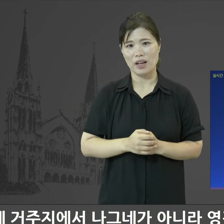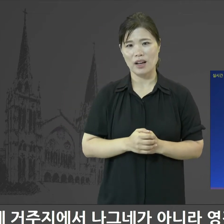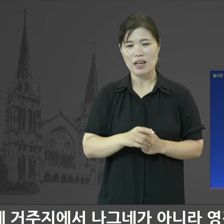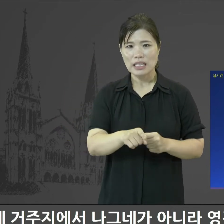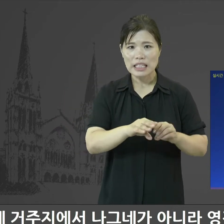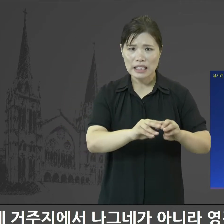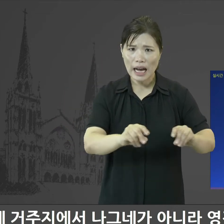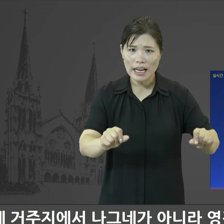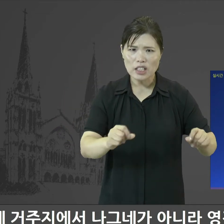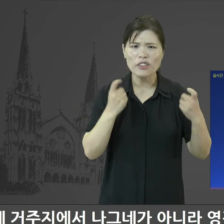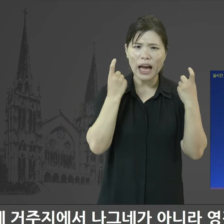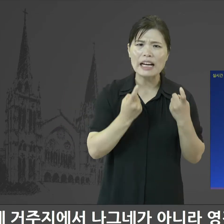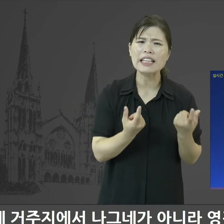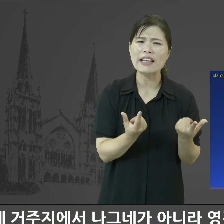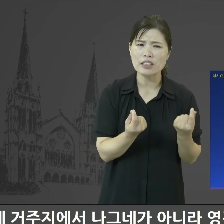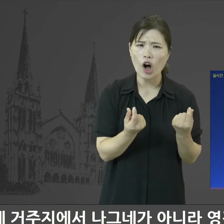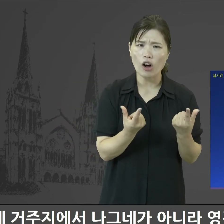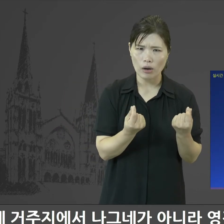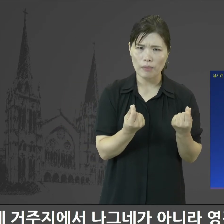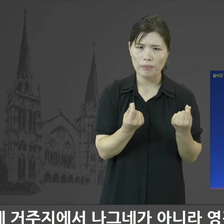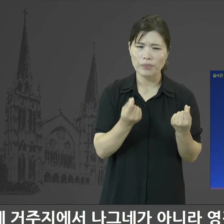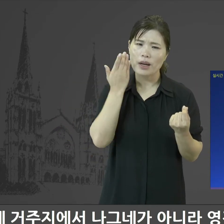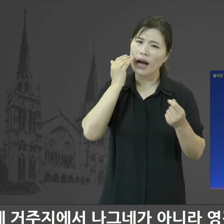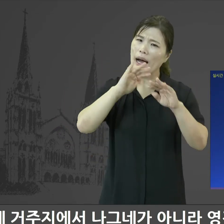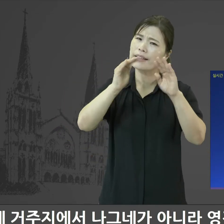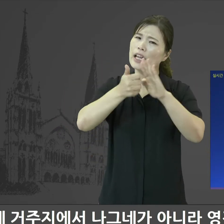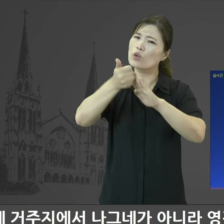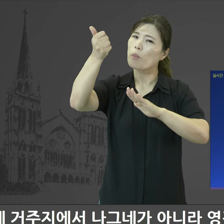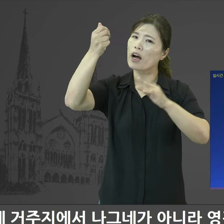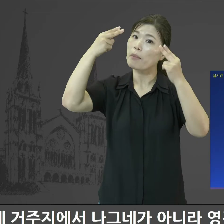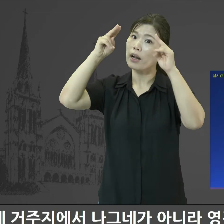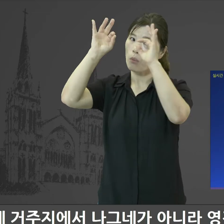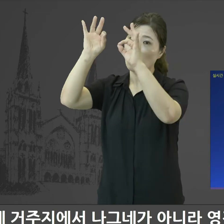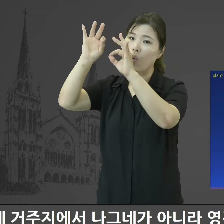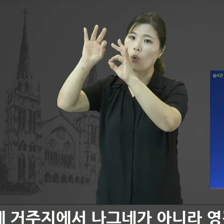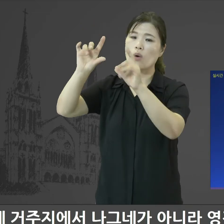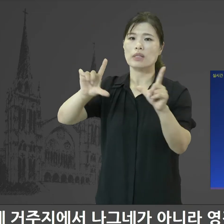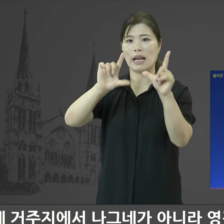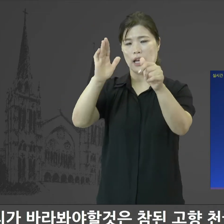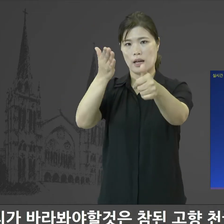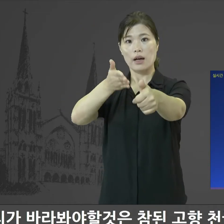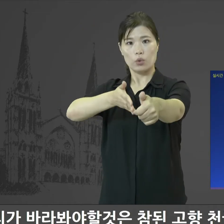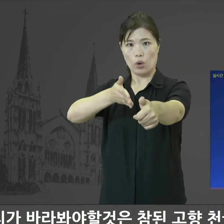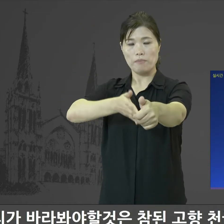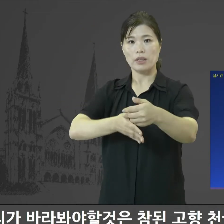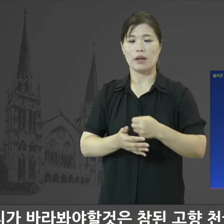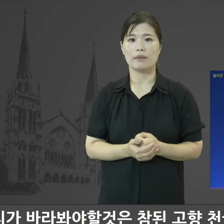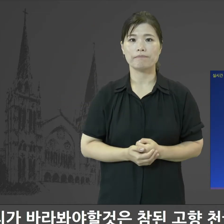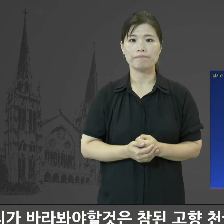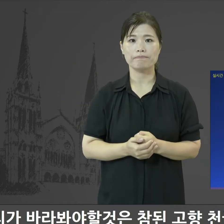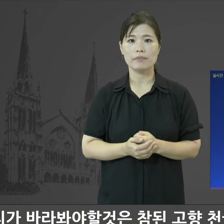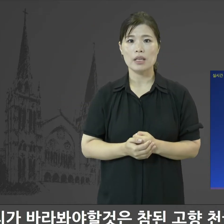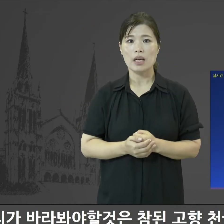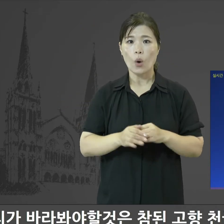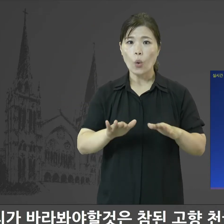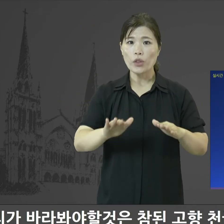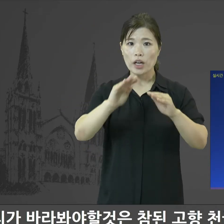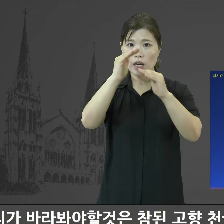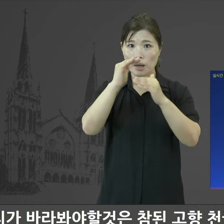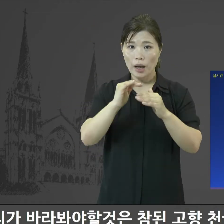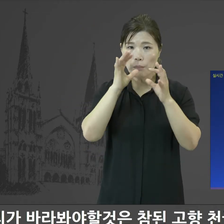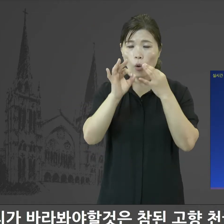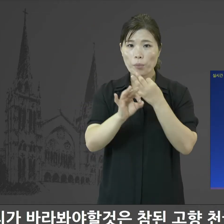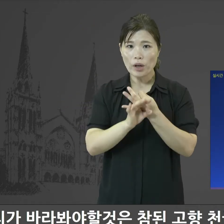나그네들로 하늘의 소망을 바라보고 살아야 하는 것이죠. 본문의 흩어진이라는 의미는